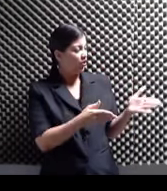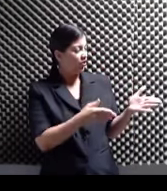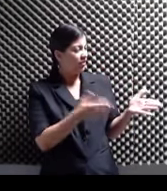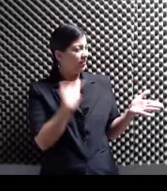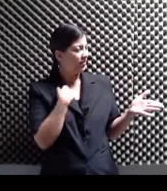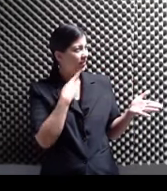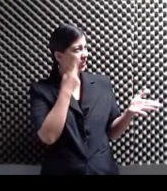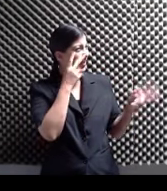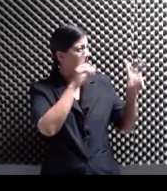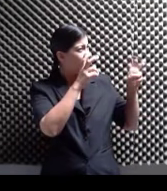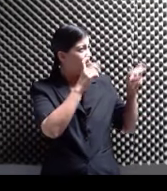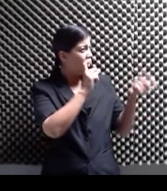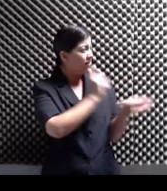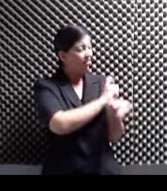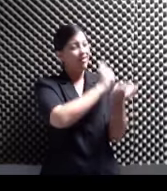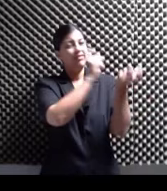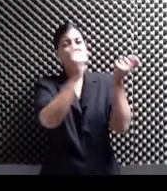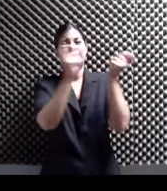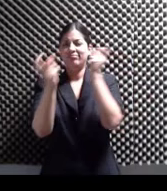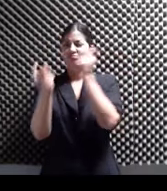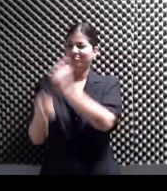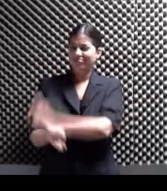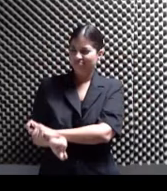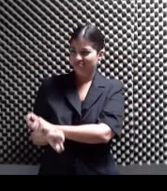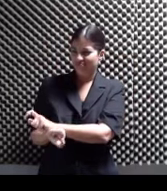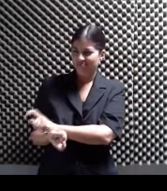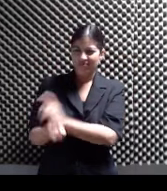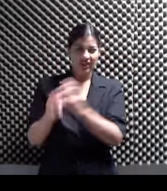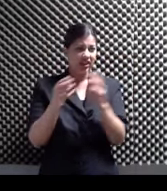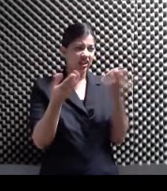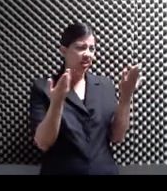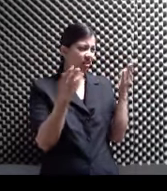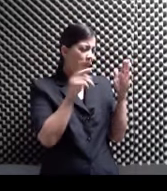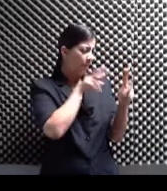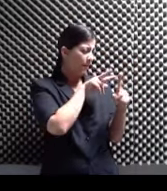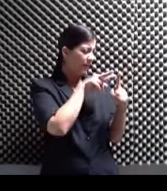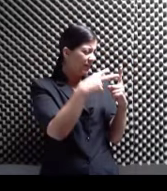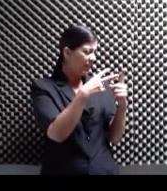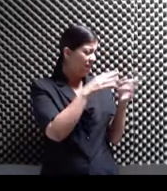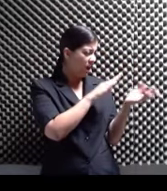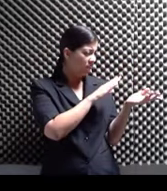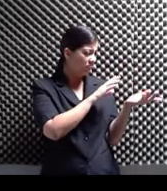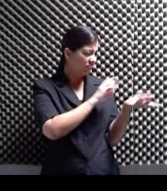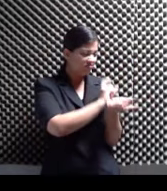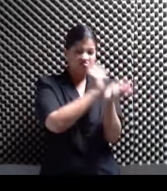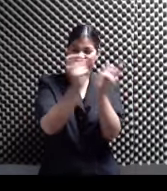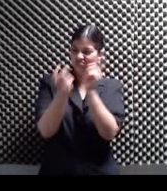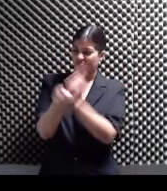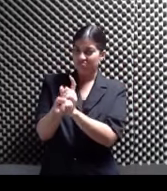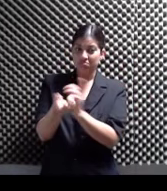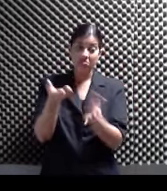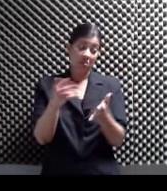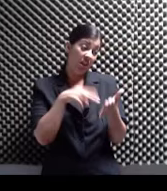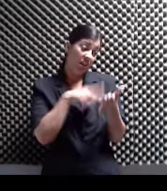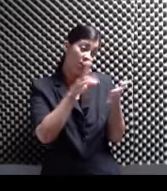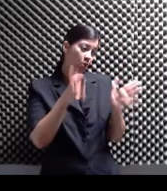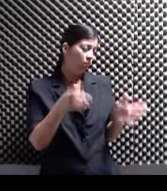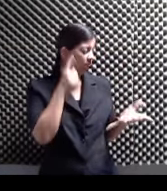el cambio de tema, ¿no? o de género, o de perspectiva, o si le crea confusión? Te lo digo porque pues cuando